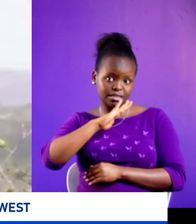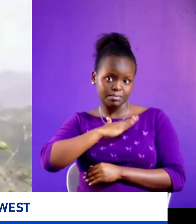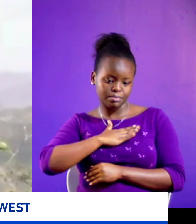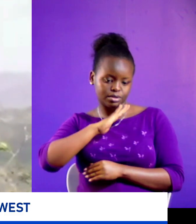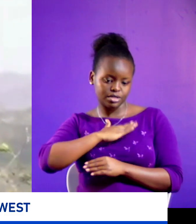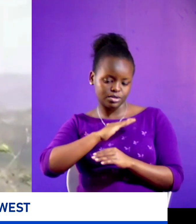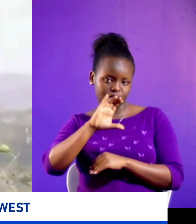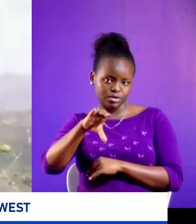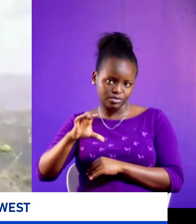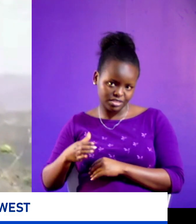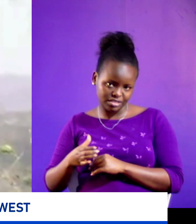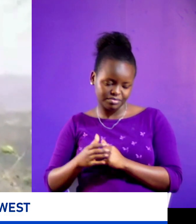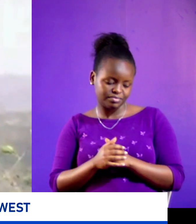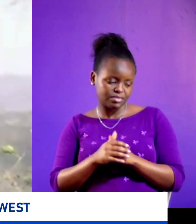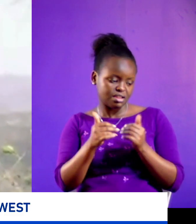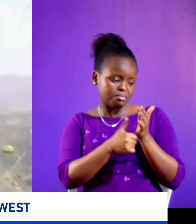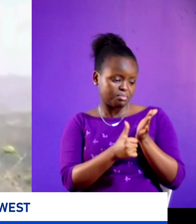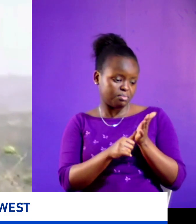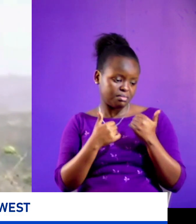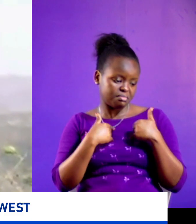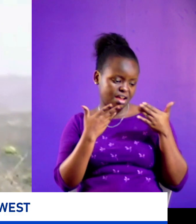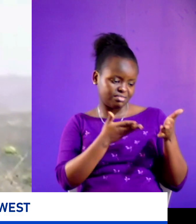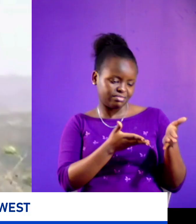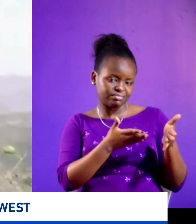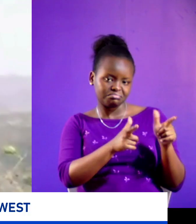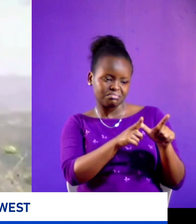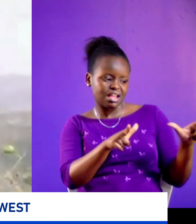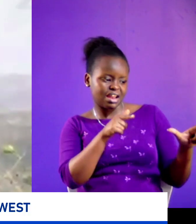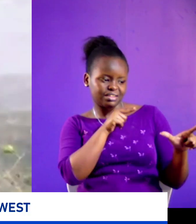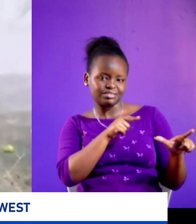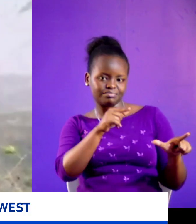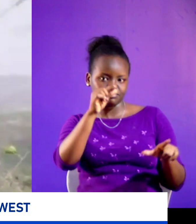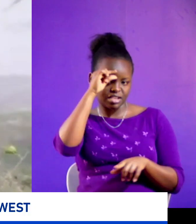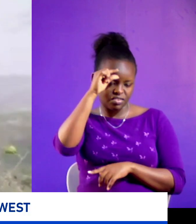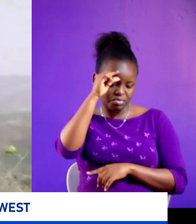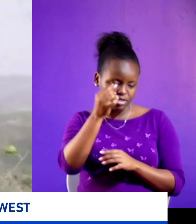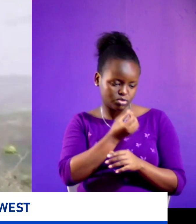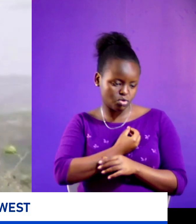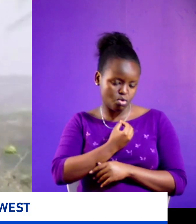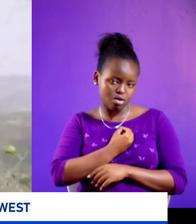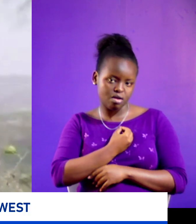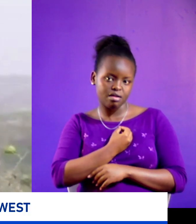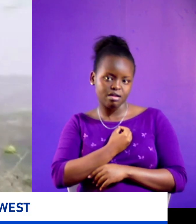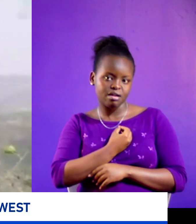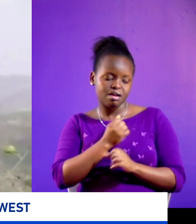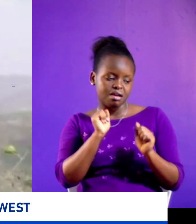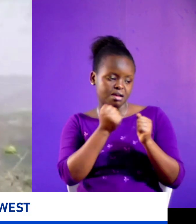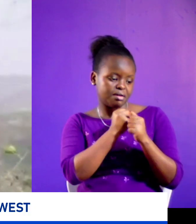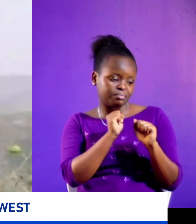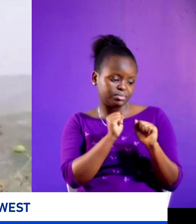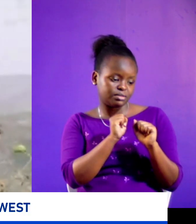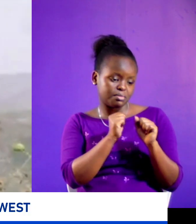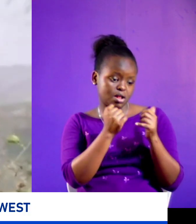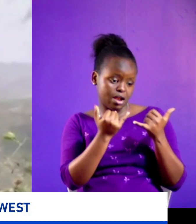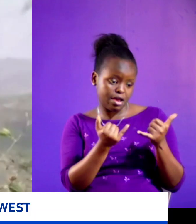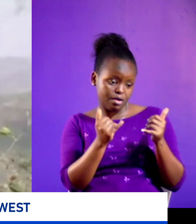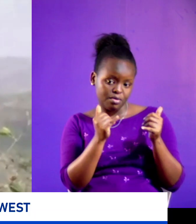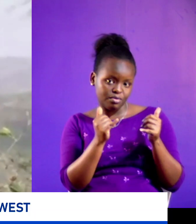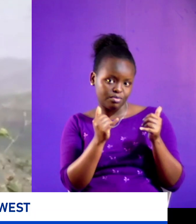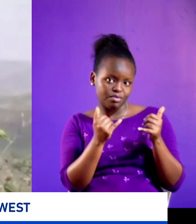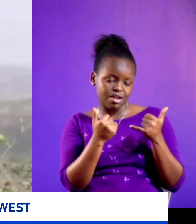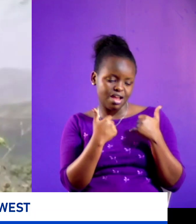tulikuwa naye, watu wanataka kujenga na hii shamba ni ya serikali, tunaambiwa ni ya serikali. Hauwezi, na saa hii pia hakuna mahali